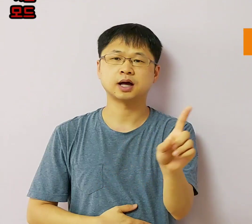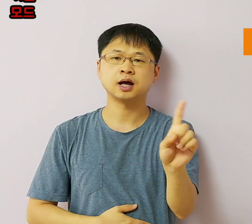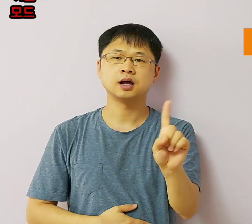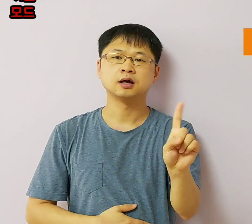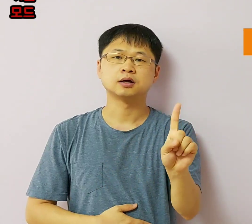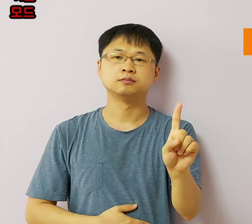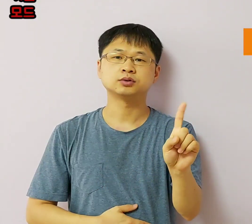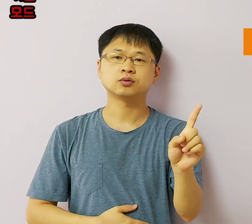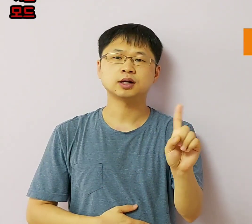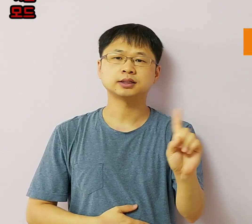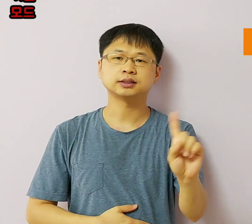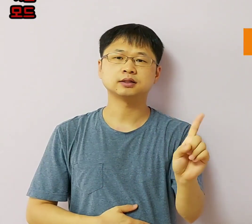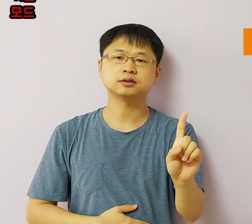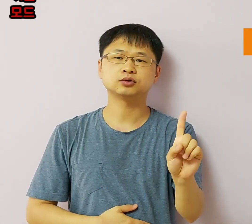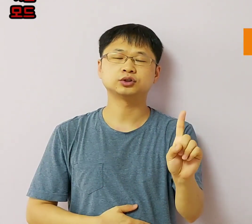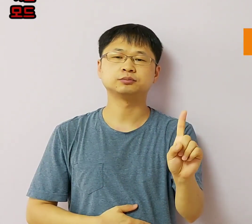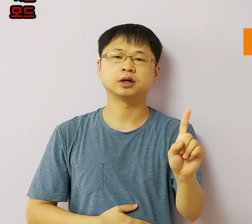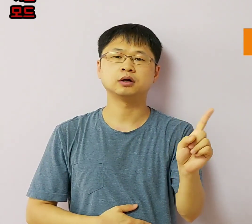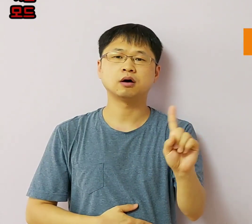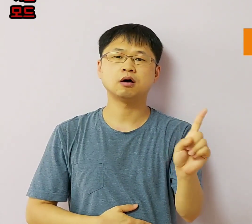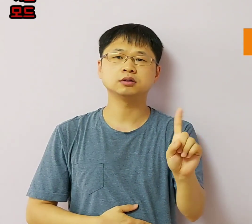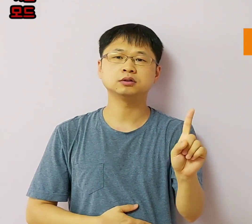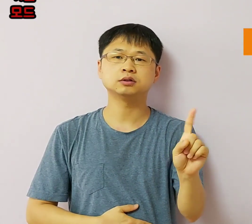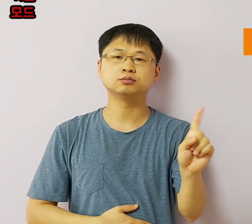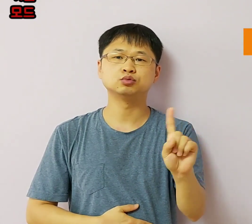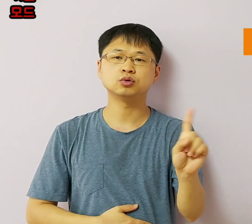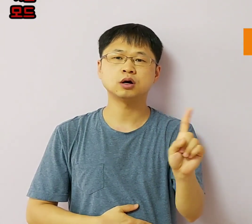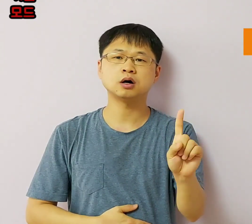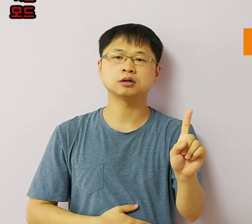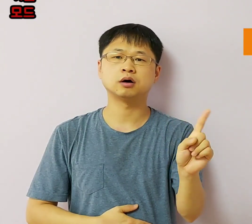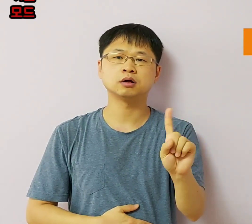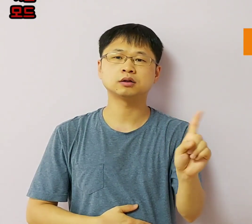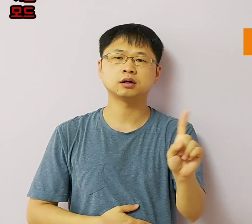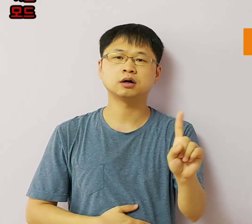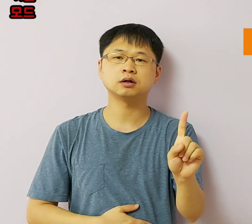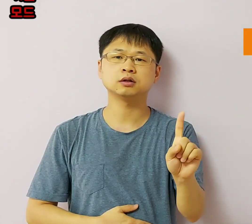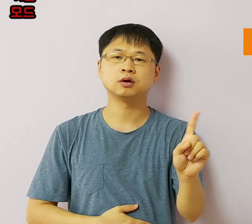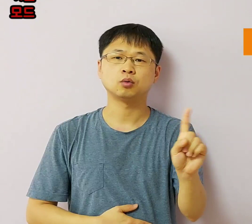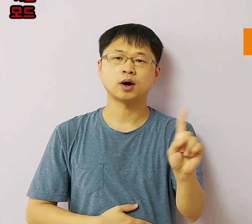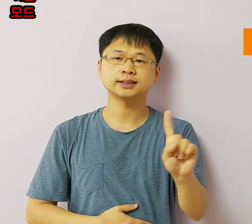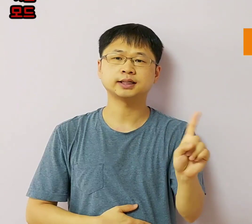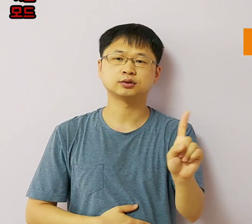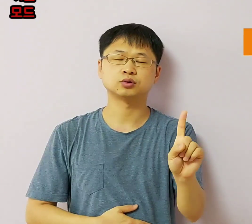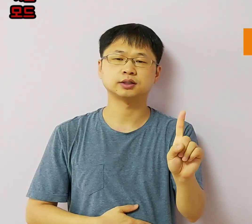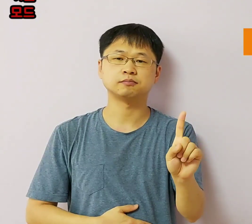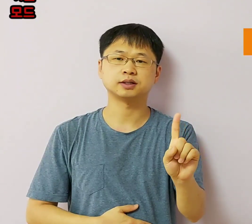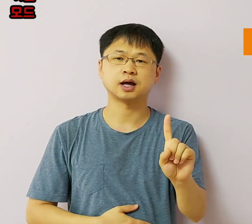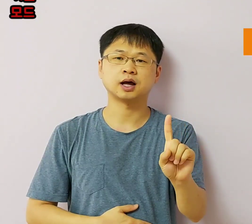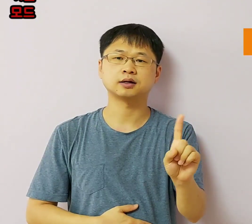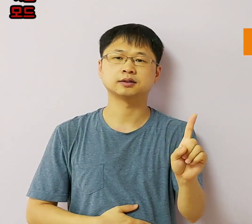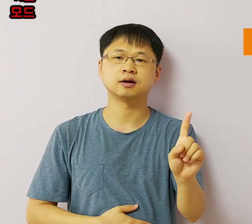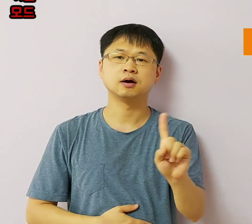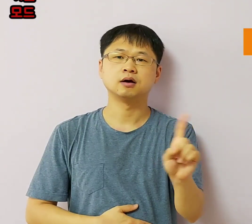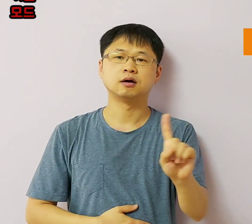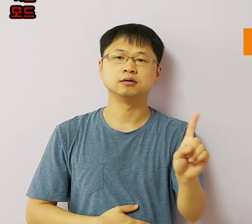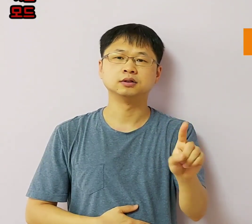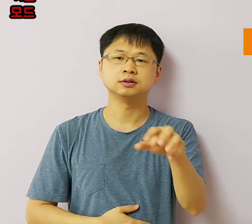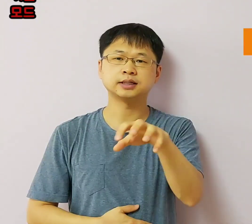배웠습니다. 검지손가락 살짝 흔들어 주시면 어느 무엇 어떤 what이라는 수어가 됩니다. 그래서 어느